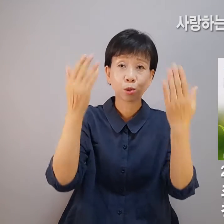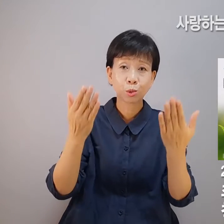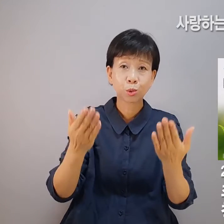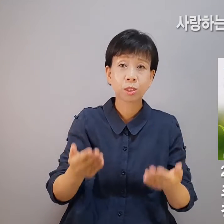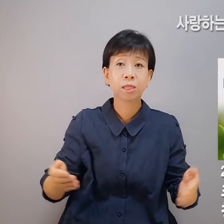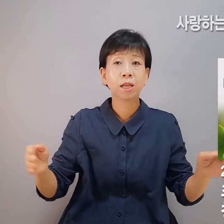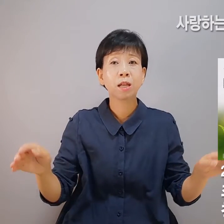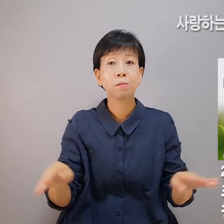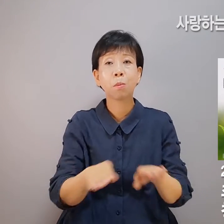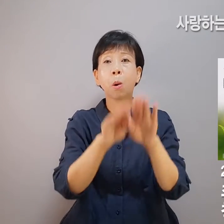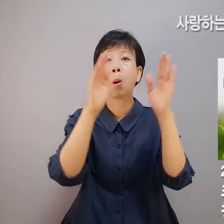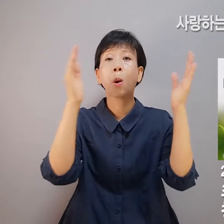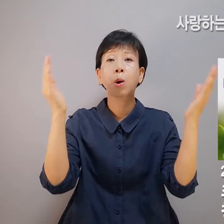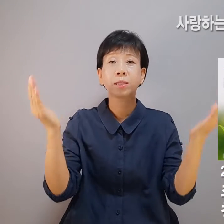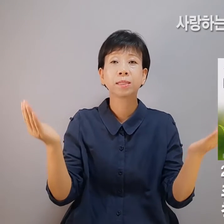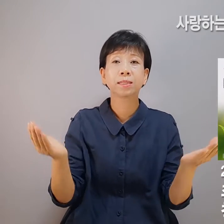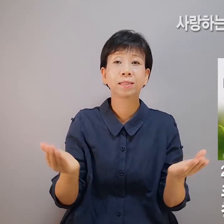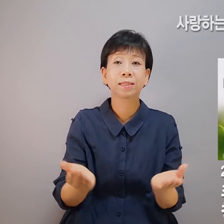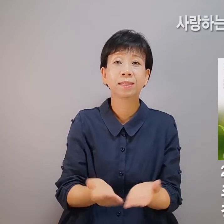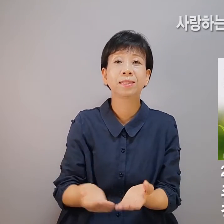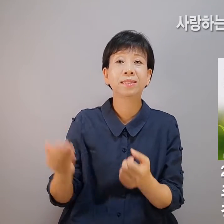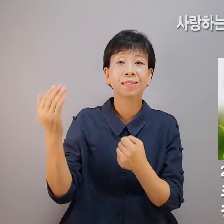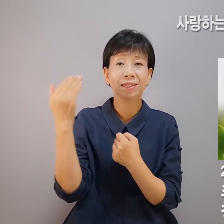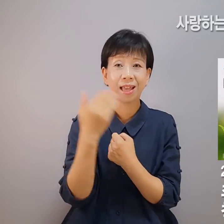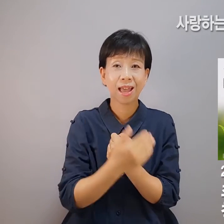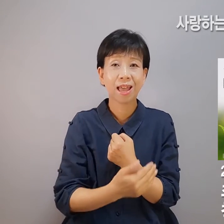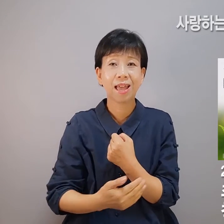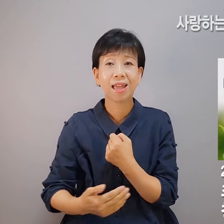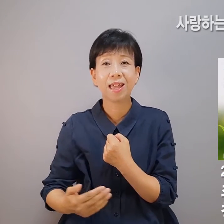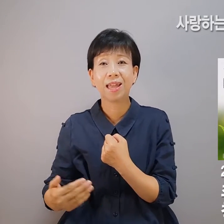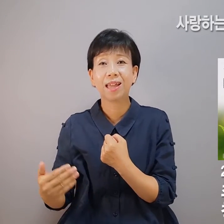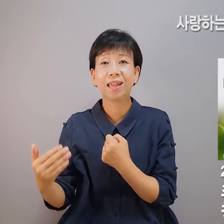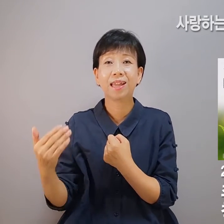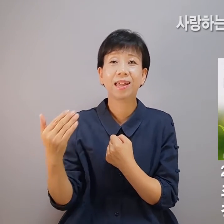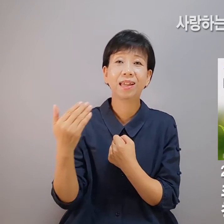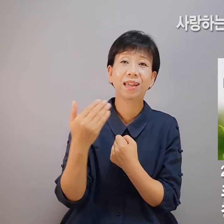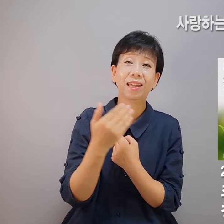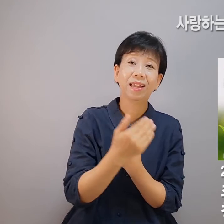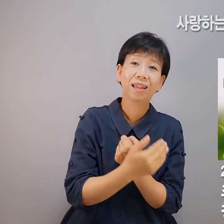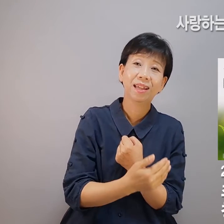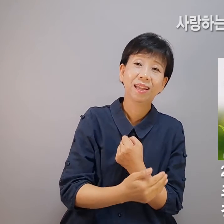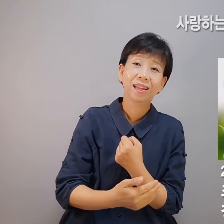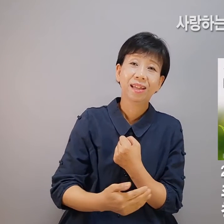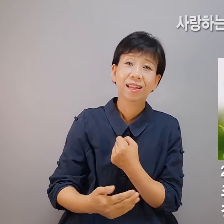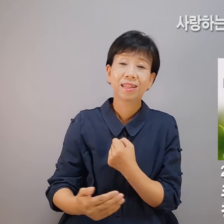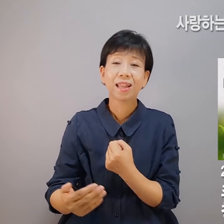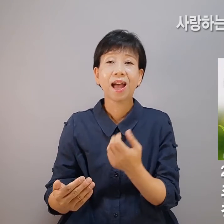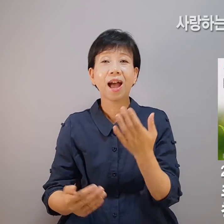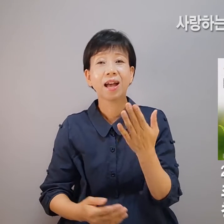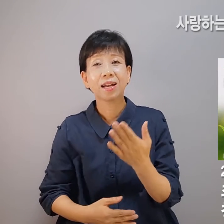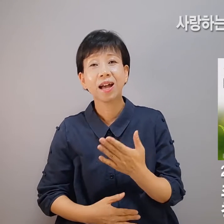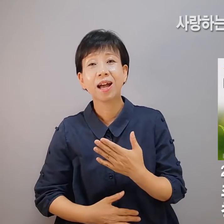주께서 주신 모든 은혜